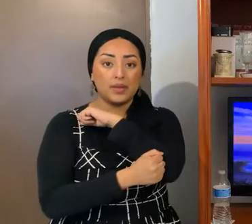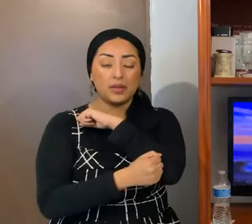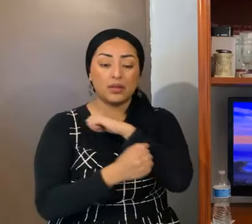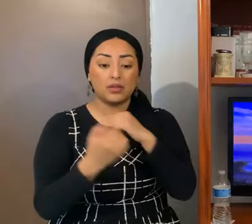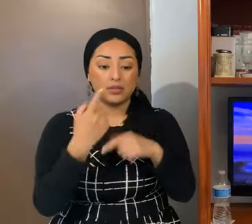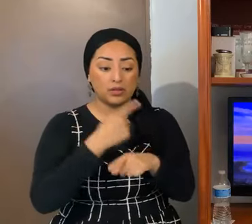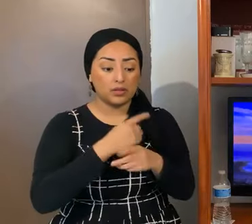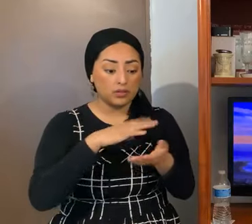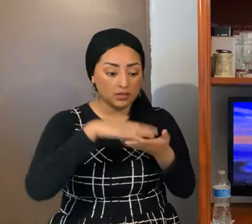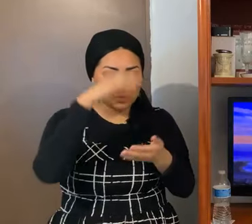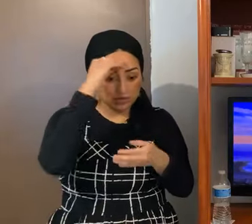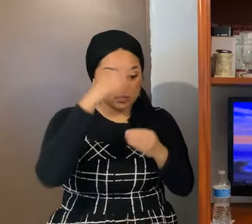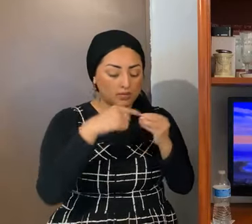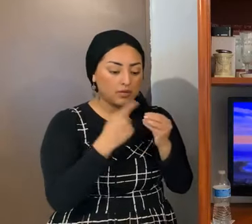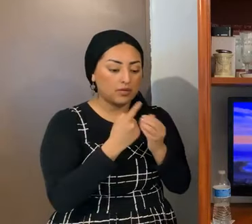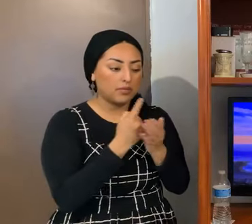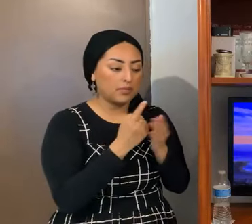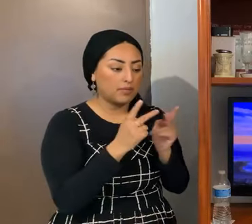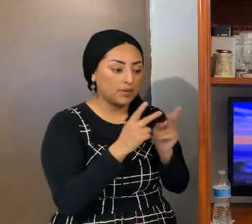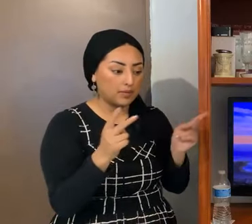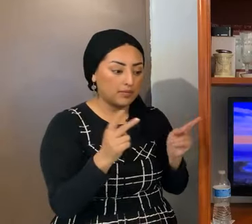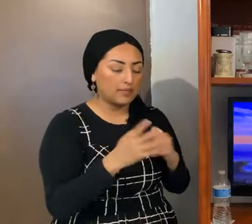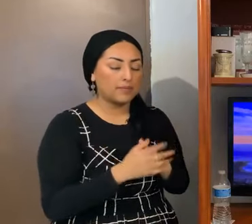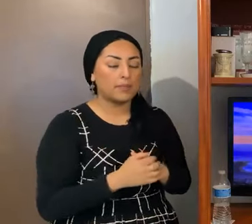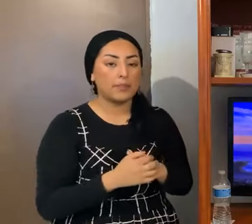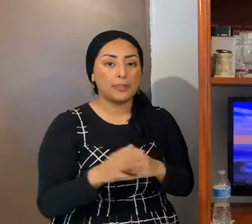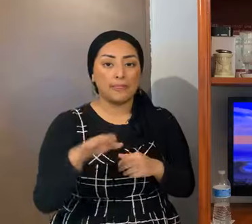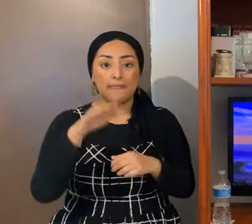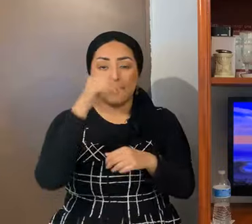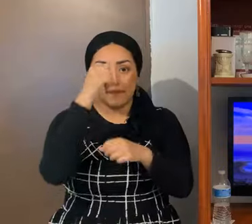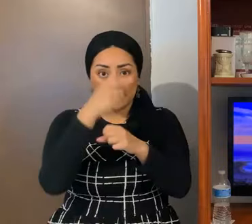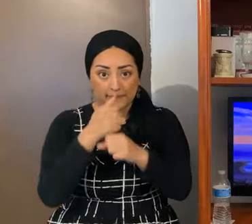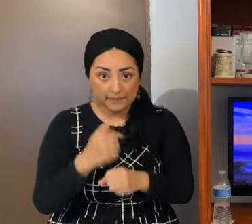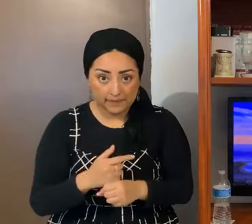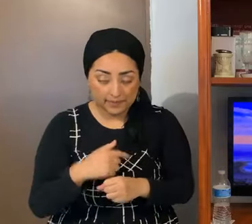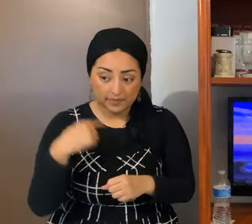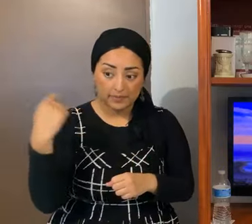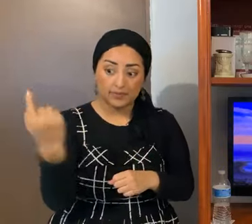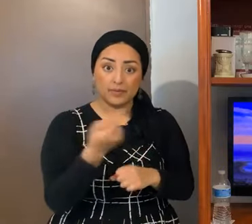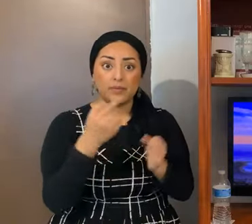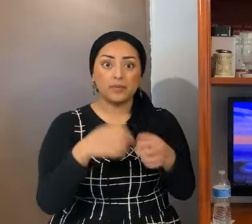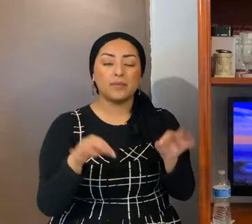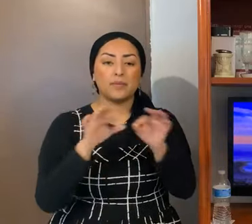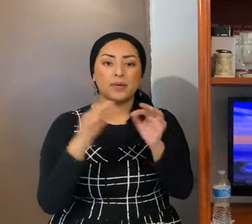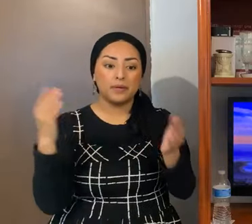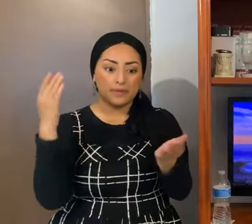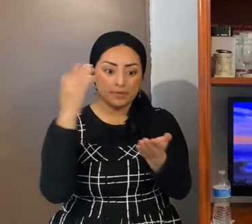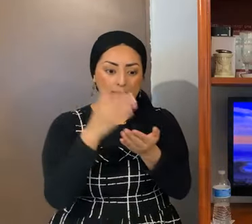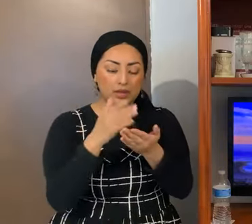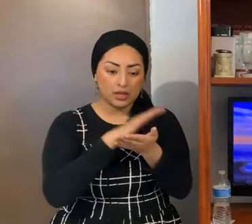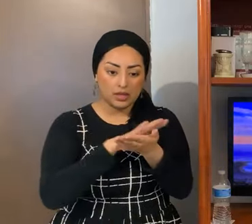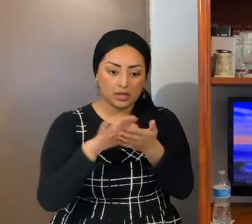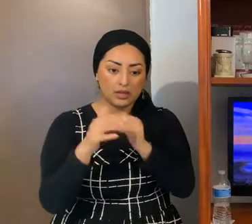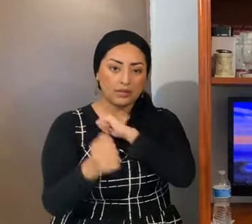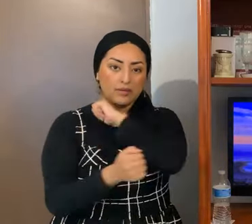esta parashá y esta haftará. Amados Ahim y Ahayot, tenemos que llegar limpios a